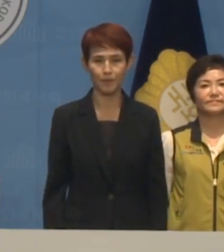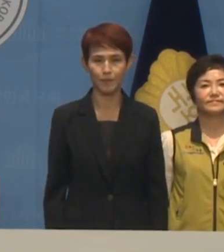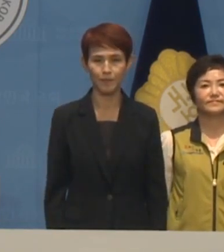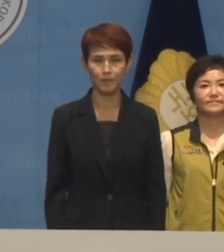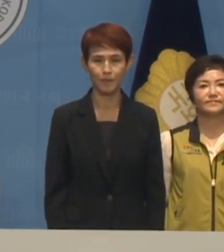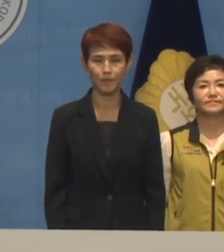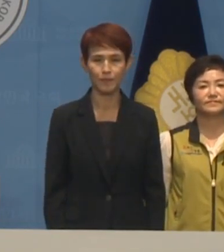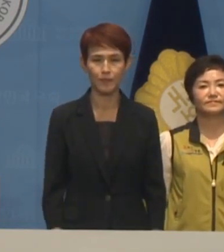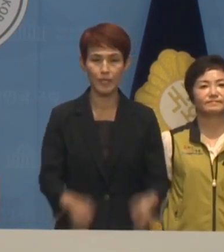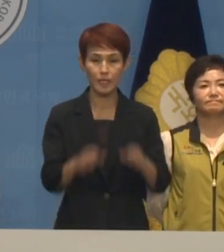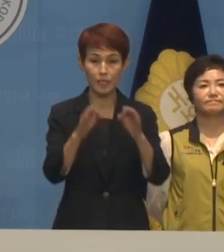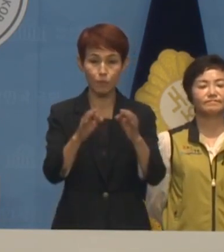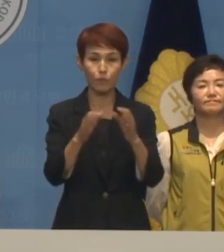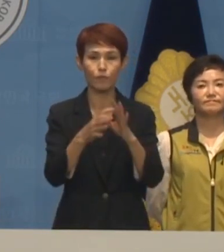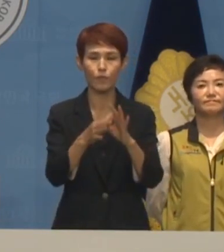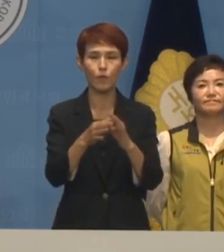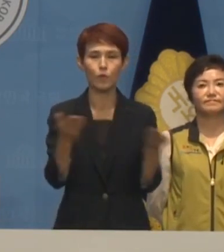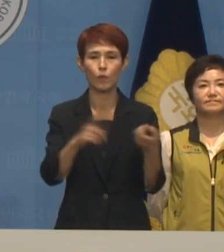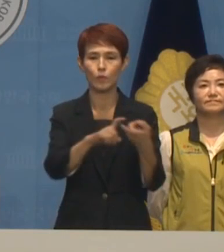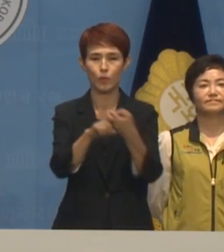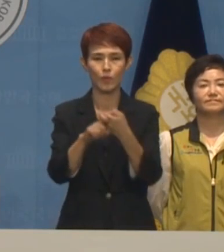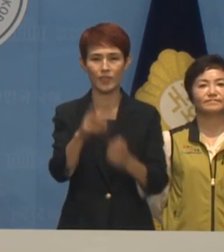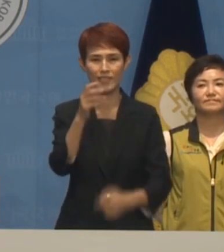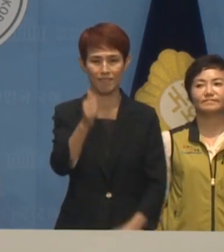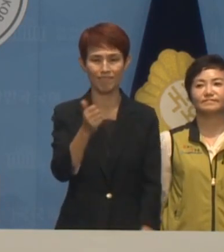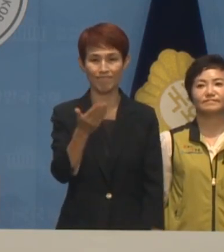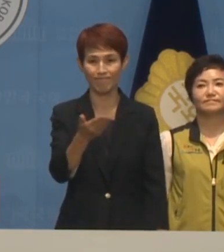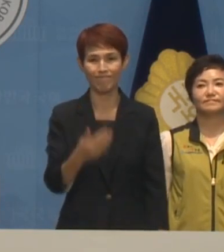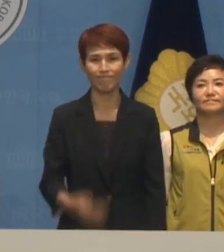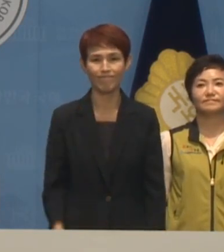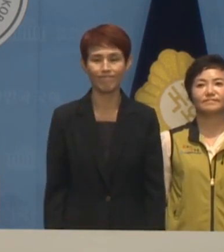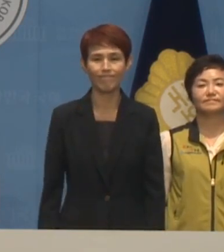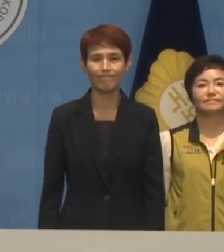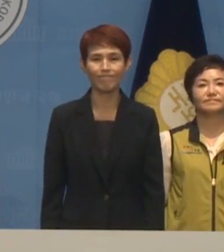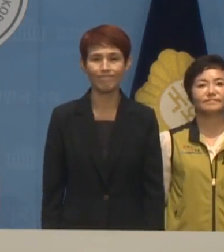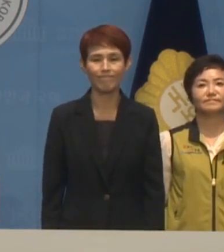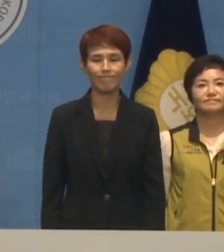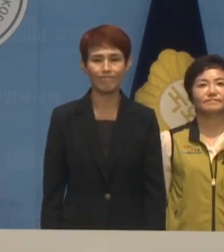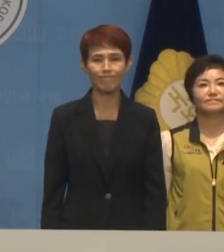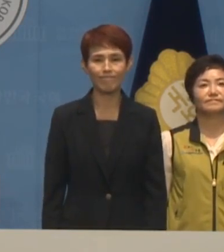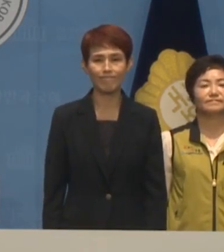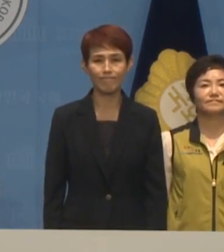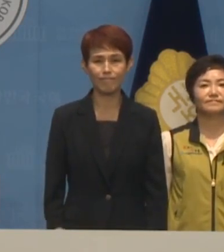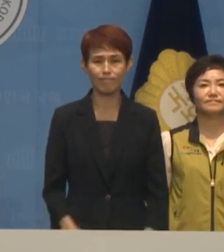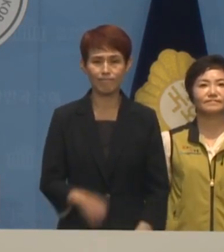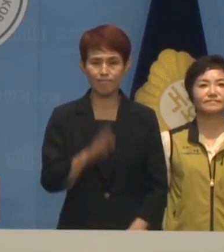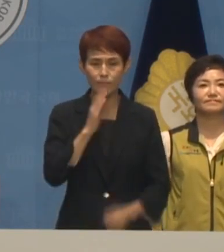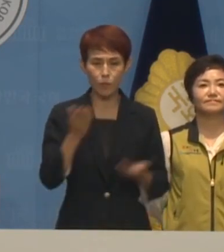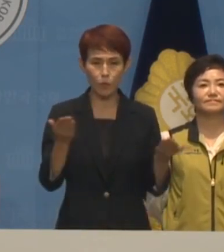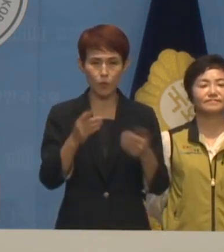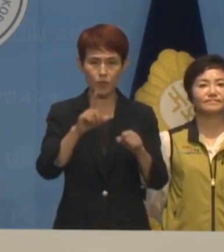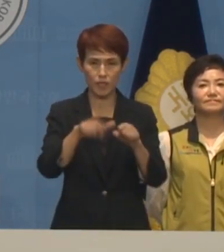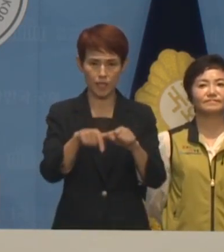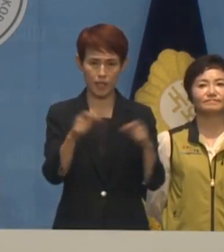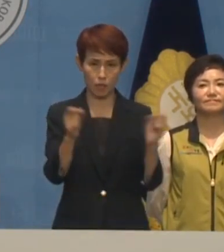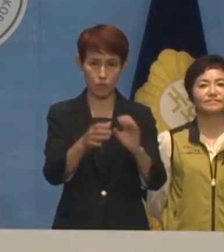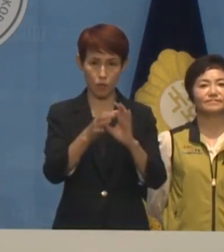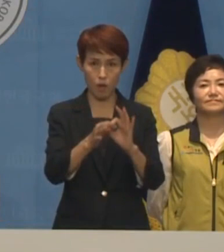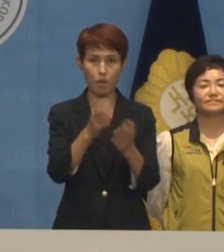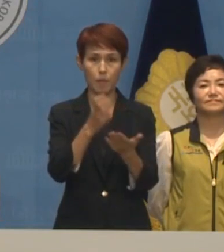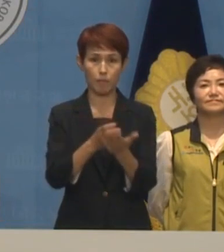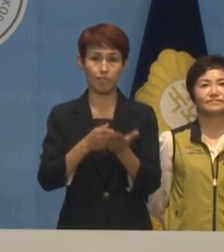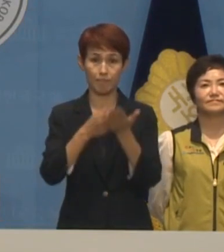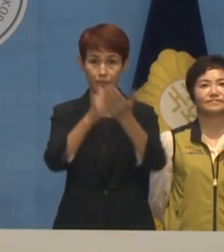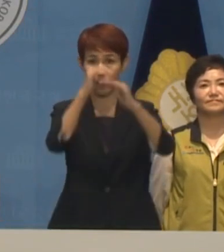금융노조 심규현 본부장님 참석하셨습니다. 기자회견은 제가 먼저 실노동시간 단축 패키지 법안의 발의 취지와 내용에